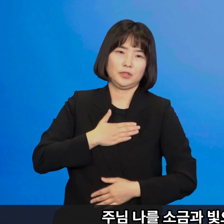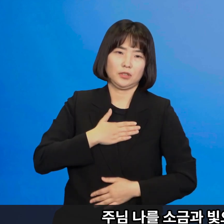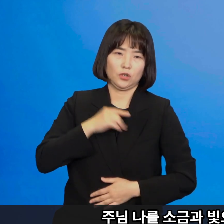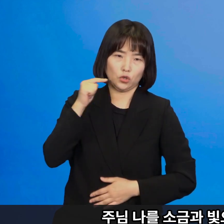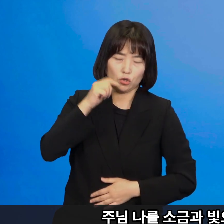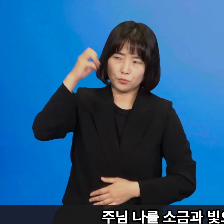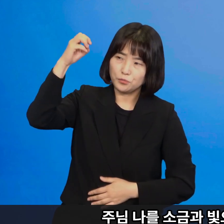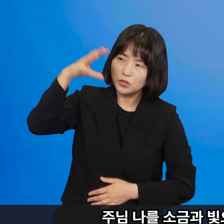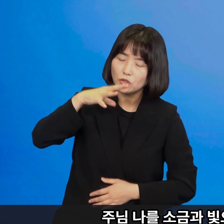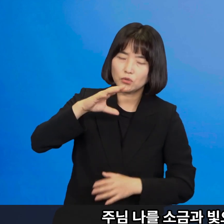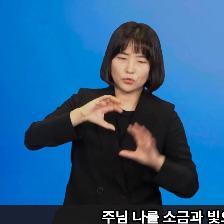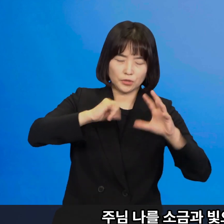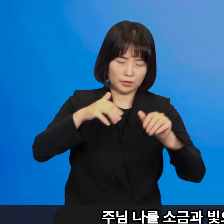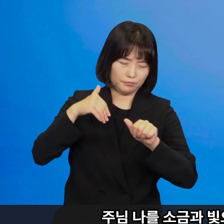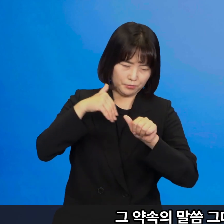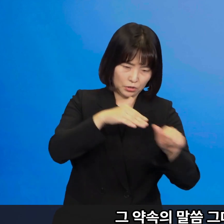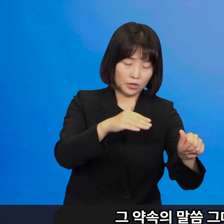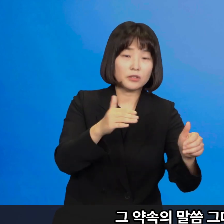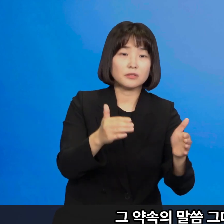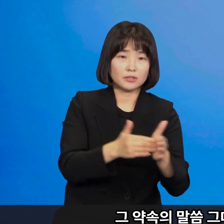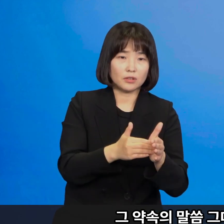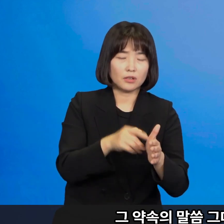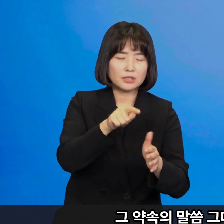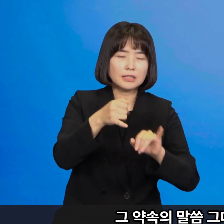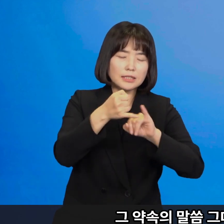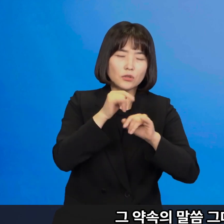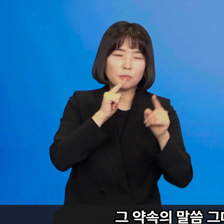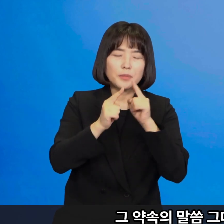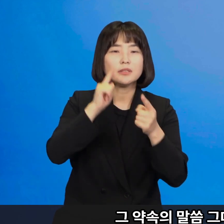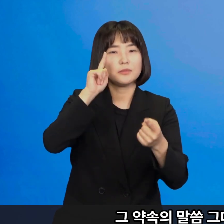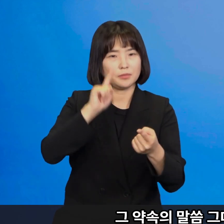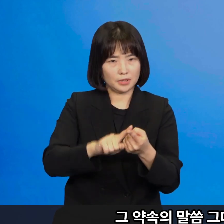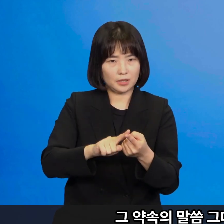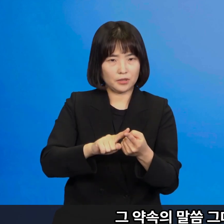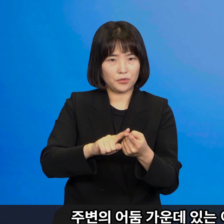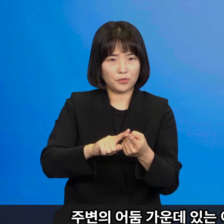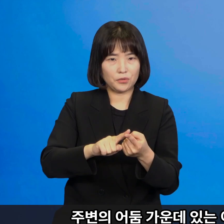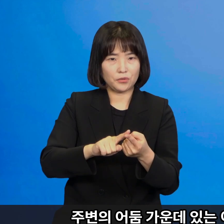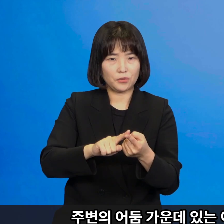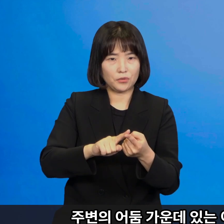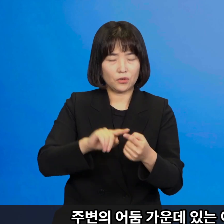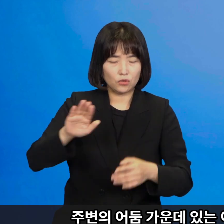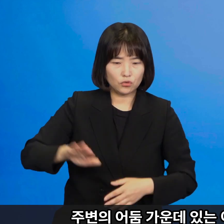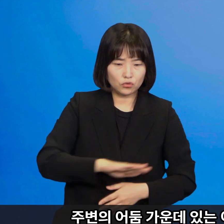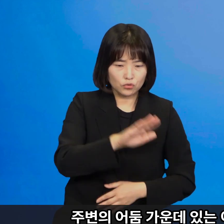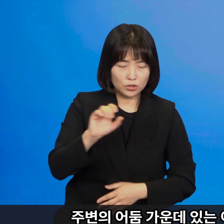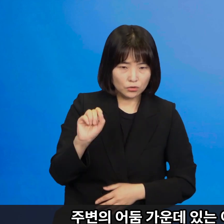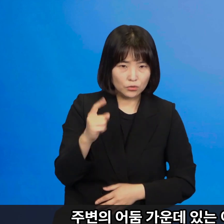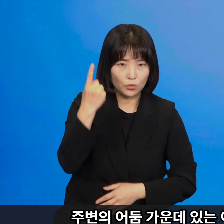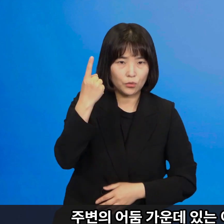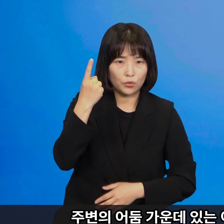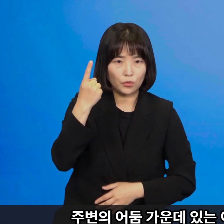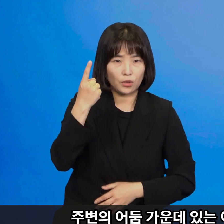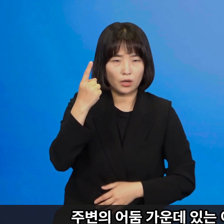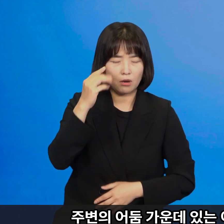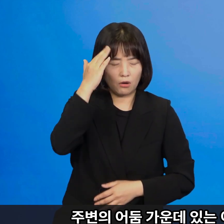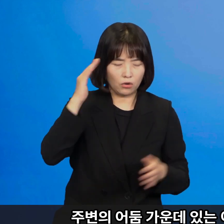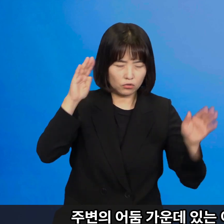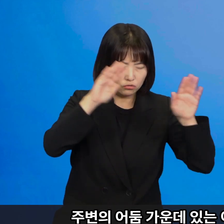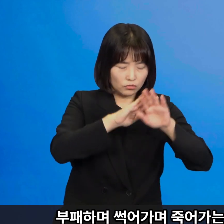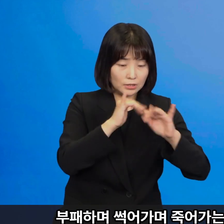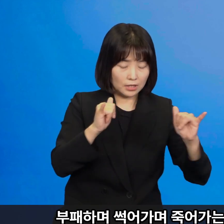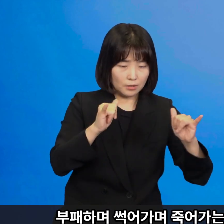소금과 빛으로 세상에 보내셨으니 그 약속의 말씀 그대로 우리로 말미암아 주변의 어둠 가운데 이들이 빛으로 나오게